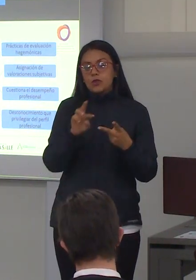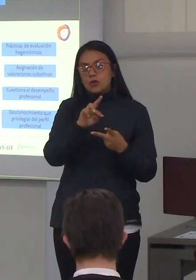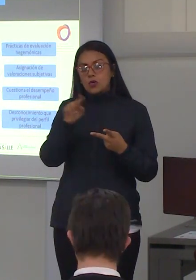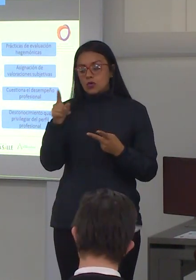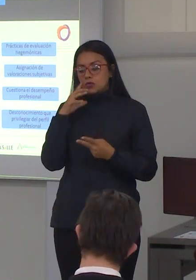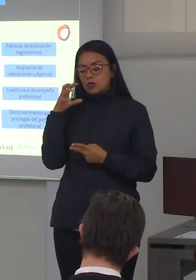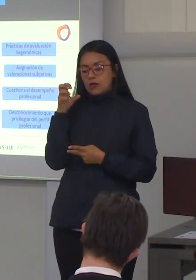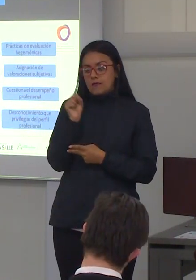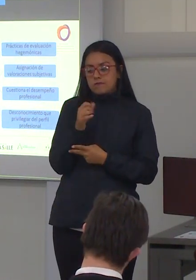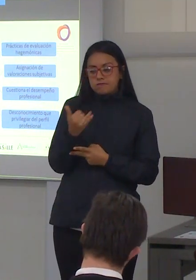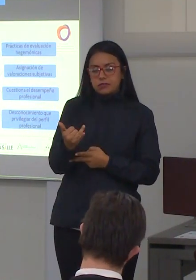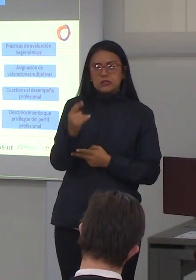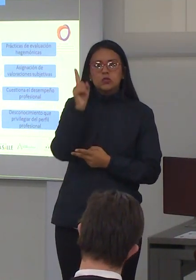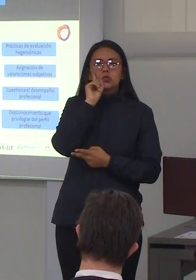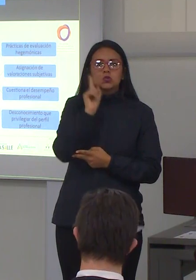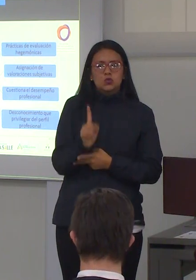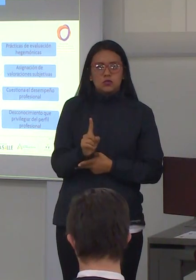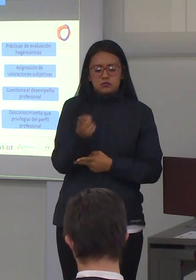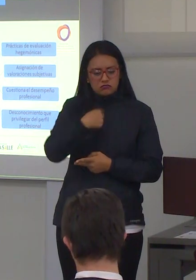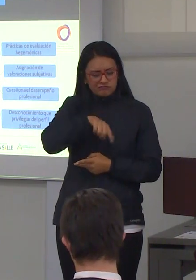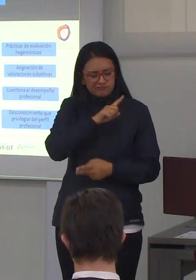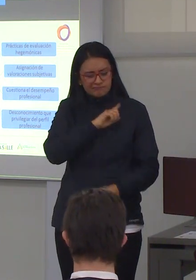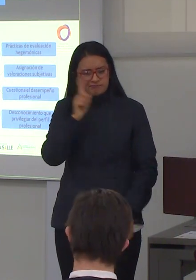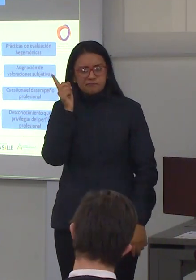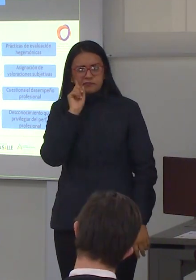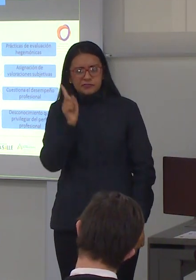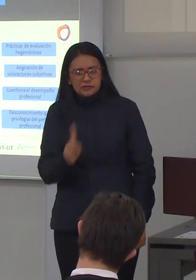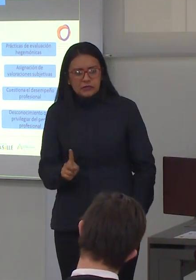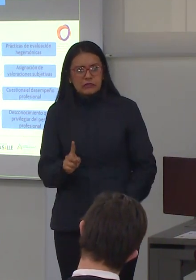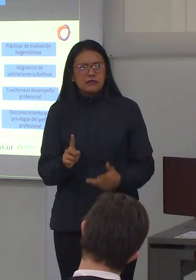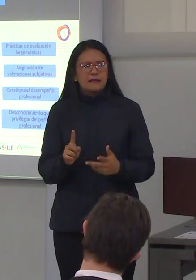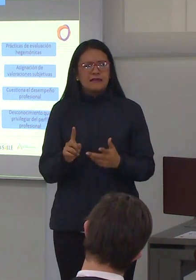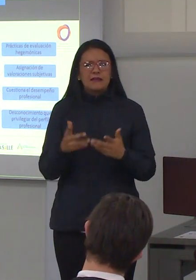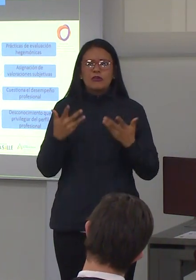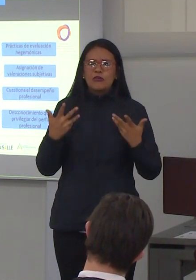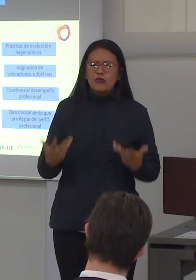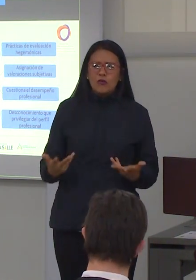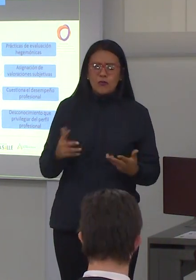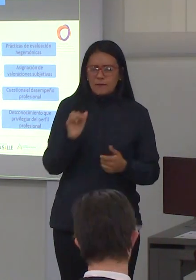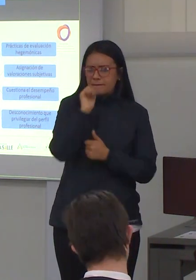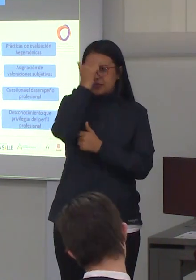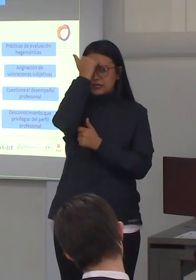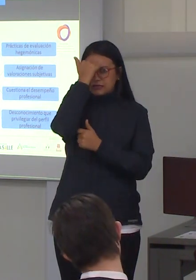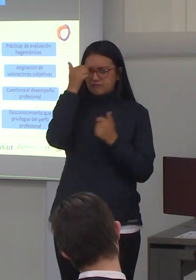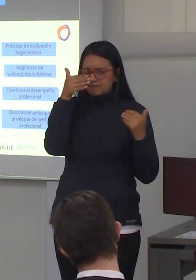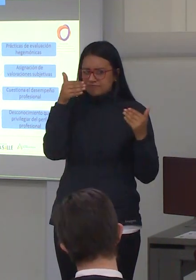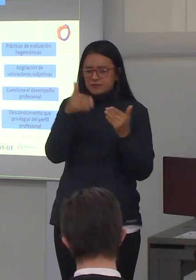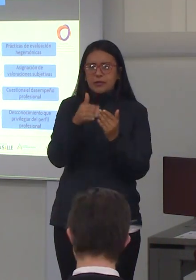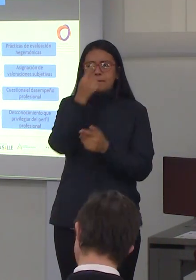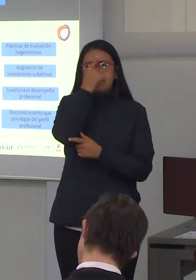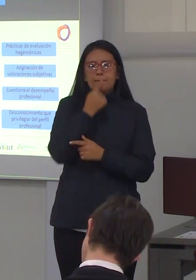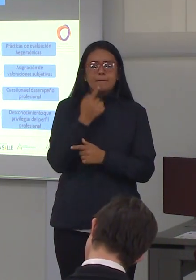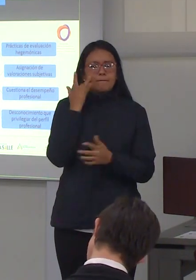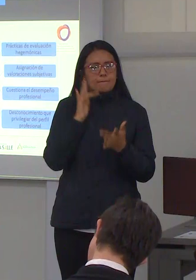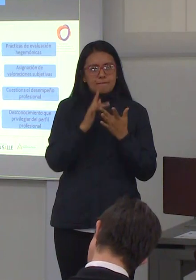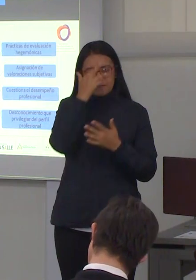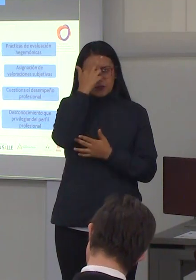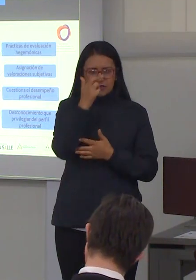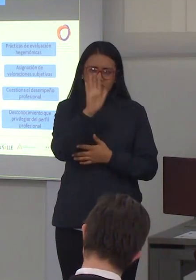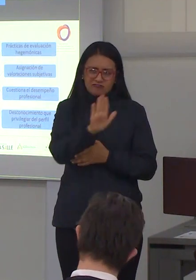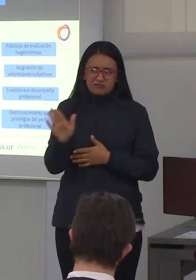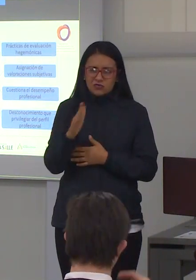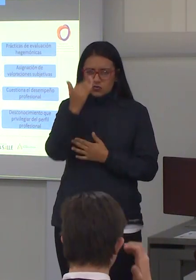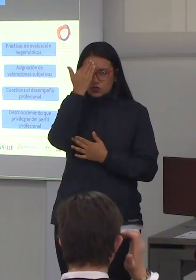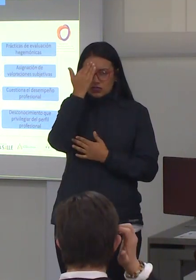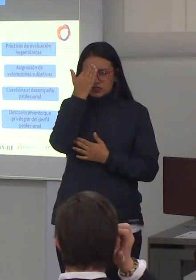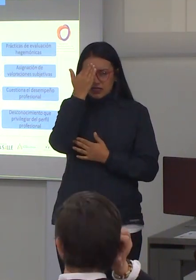que nos encontramos fue el desconocimiento con relación, ¿qué se podía privilegiar con relación al perfil profesional? Ustedes saben que